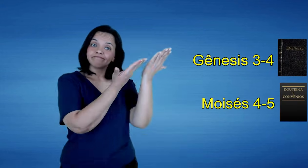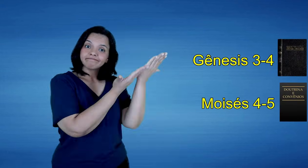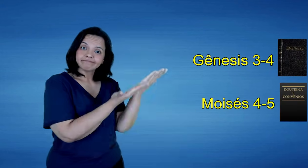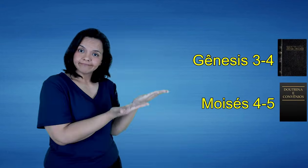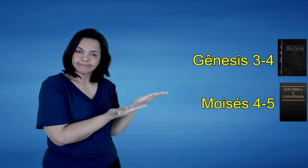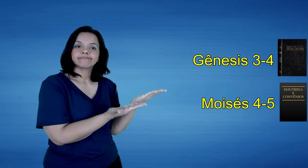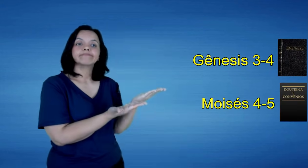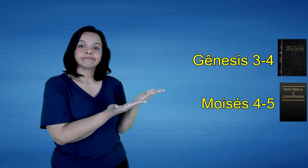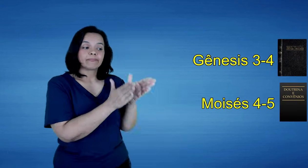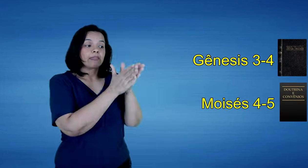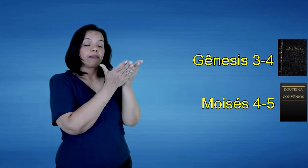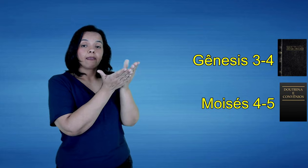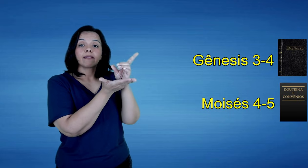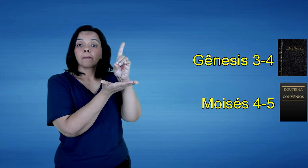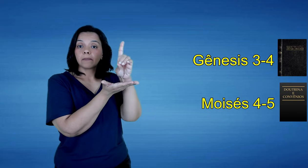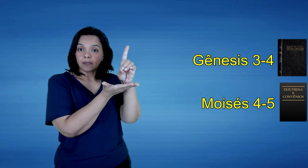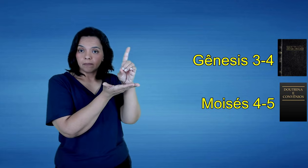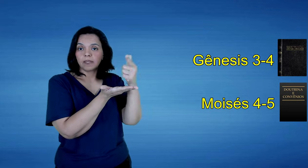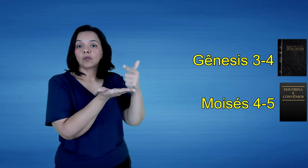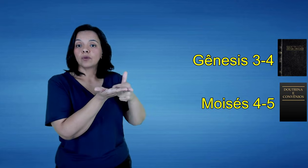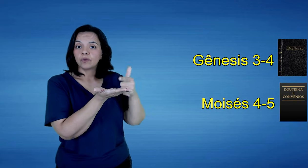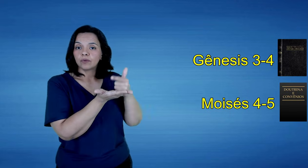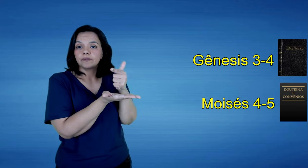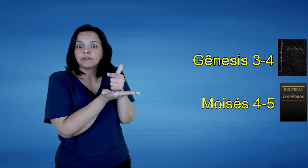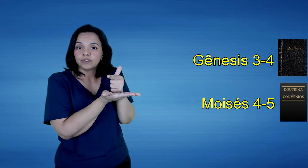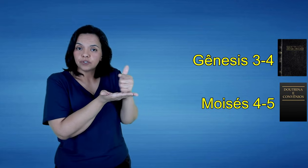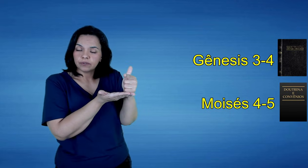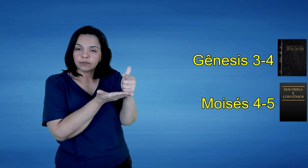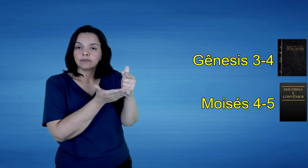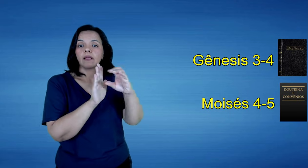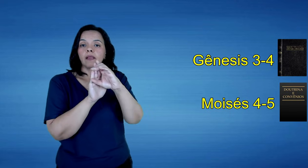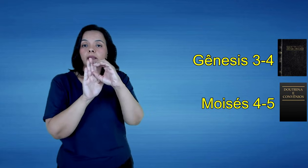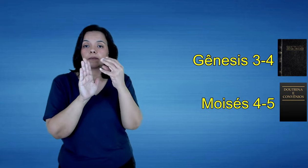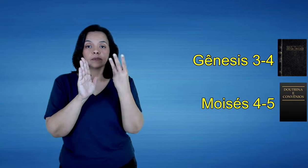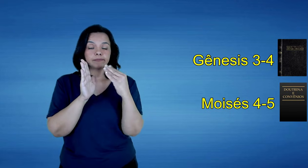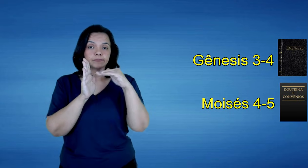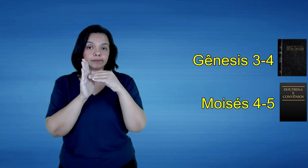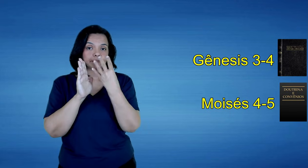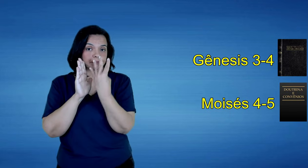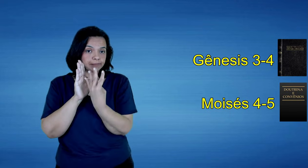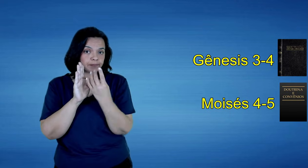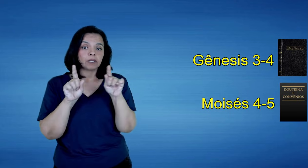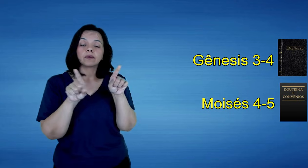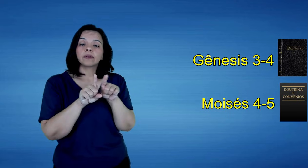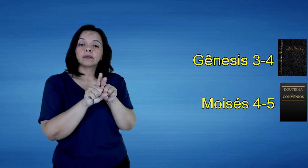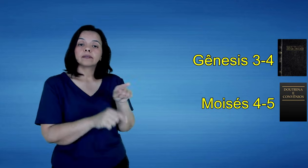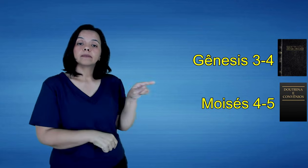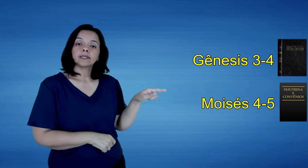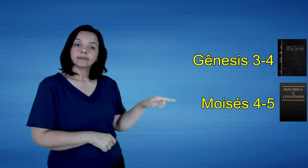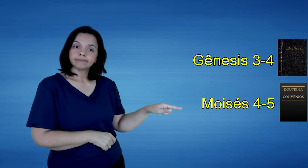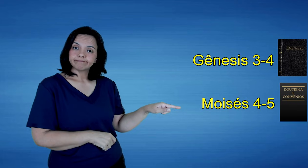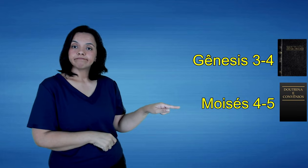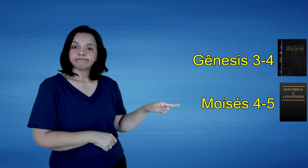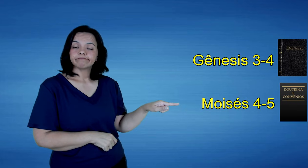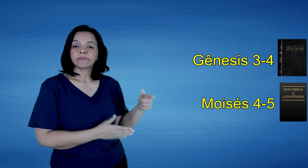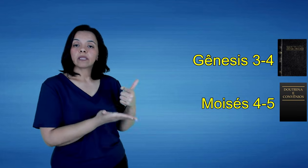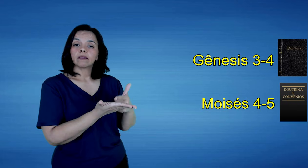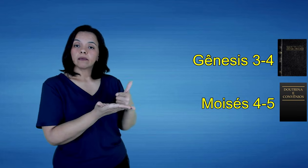E aqui está. Na aula de hoje, nós podemos encontrar as escrituras na Bíblia, em Gênesis